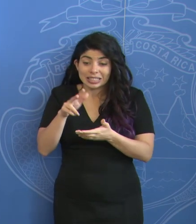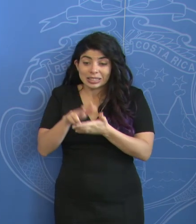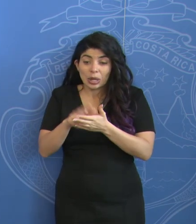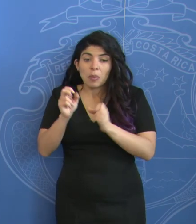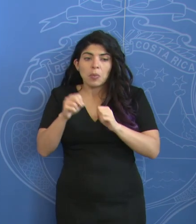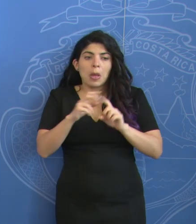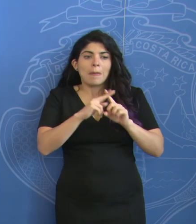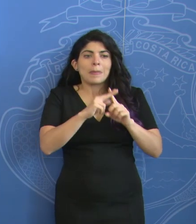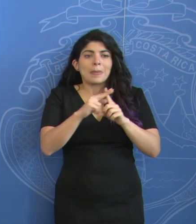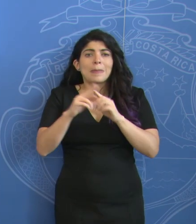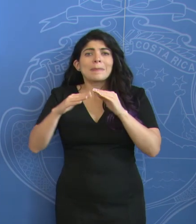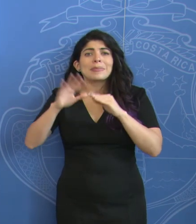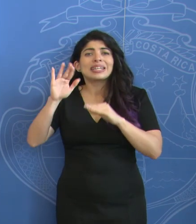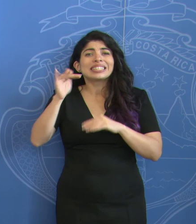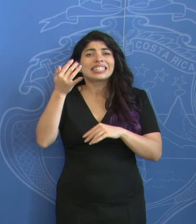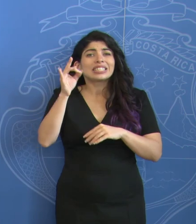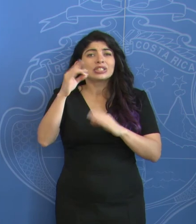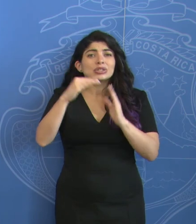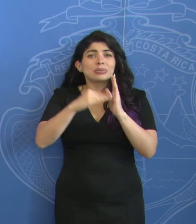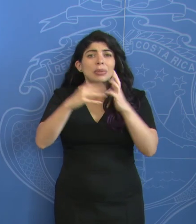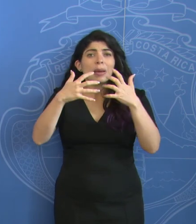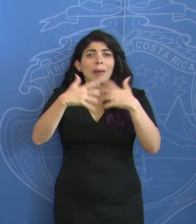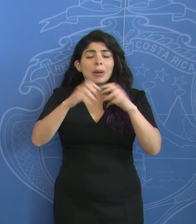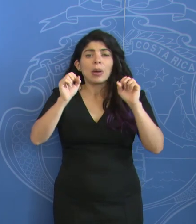a más de 18 mil empresas